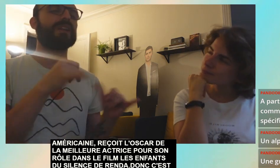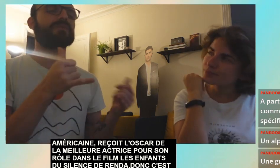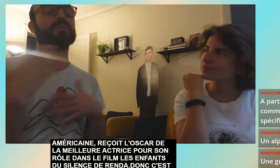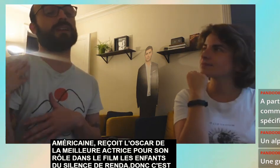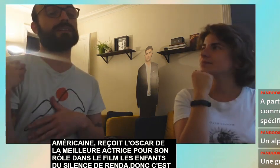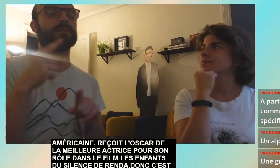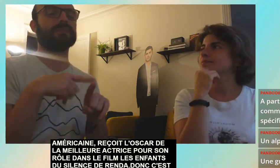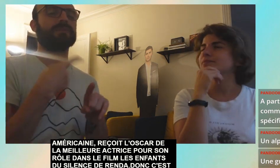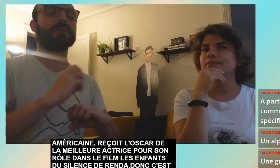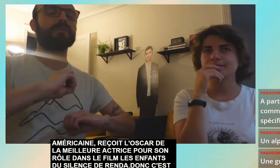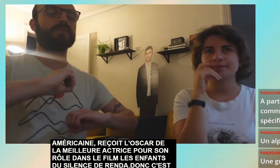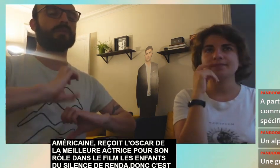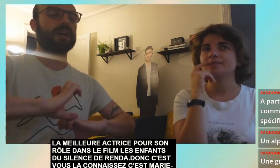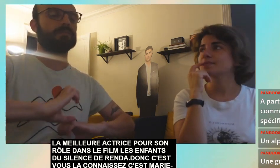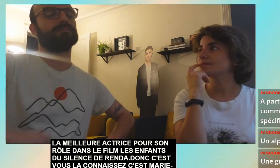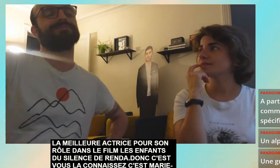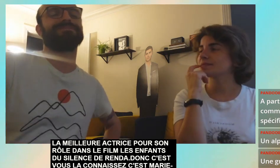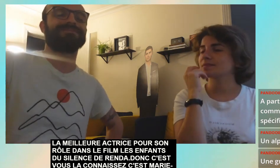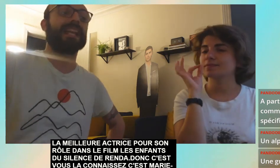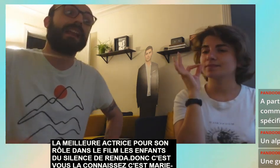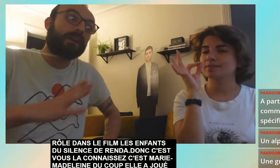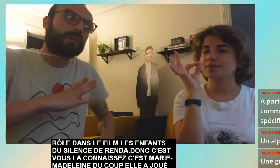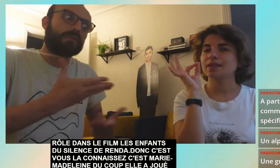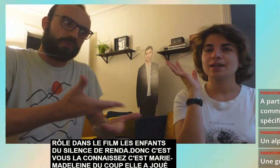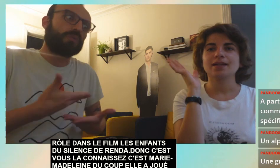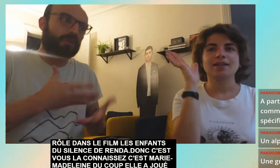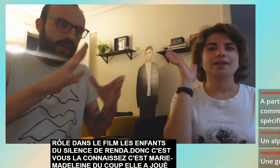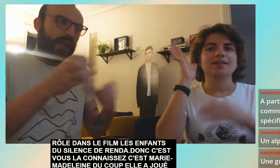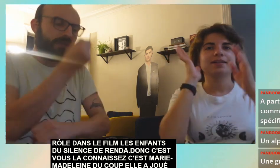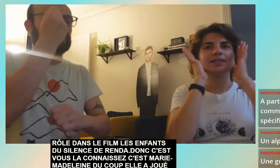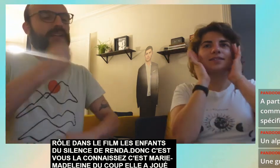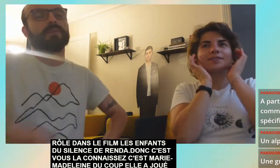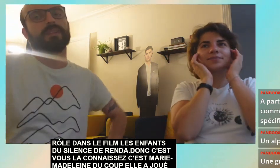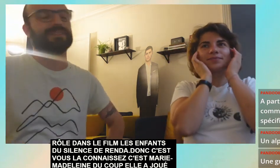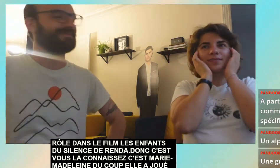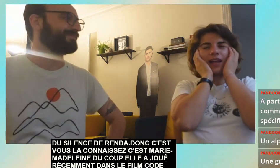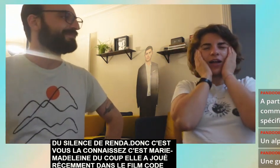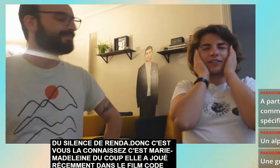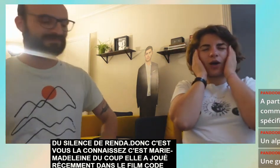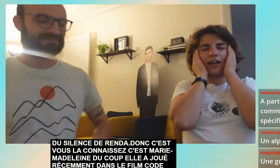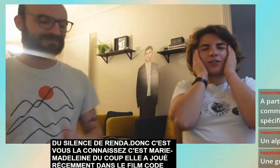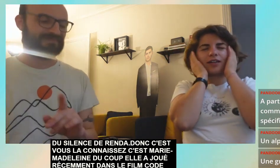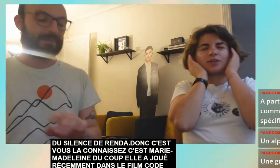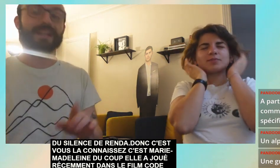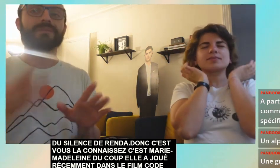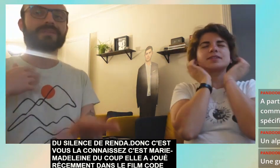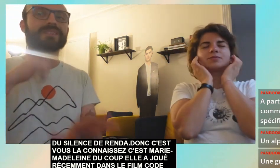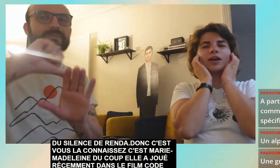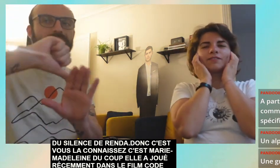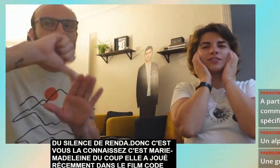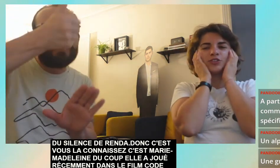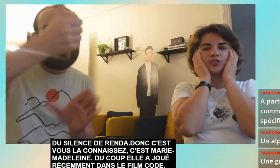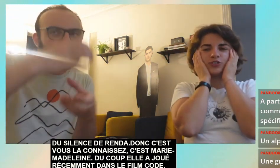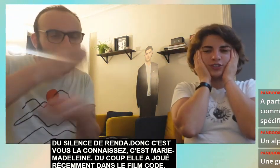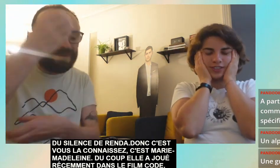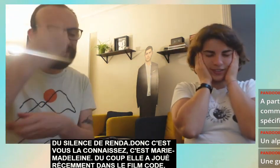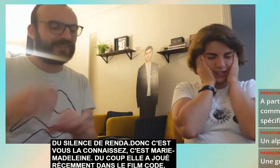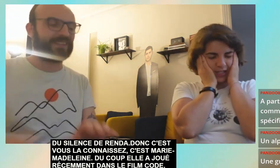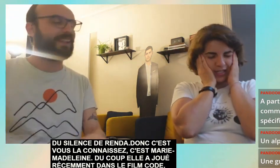a joué récemment dans le film Coda. Elle a reçu un Oscar aussi. Mais là, du coup, c'est Laisse-moi son réfléchir.